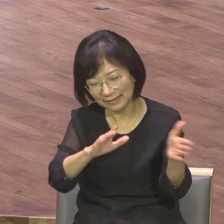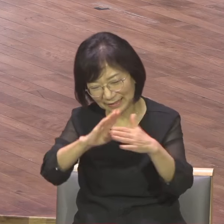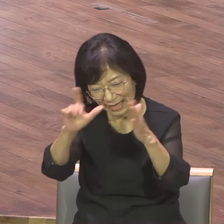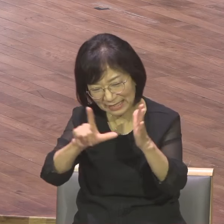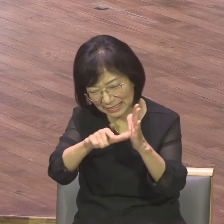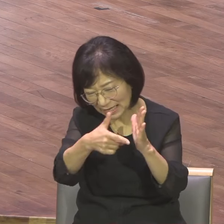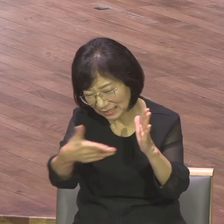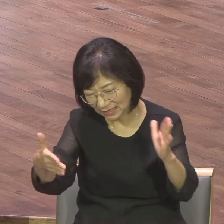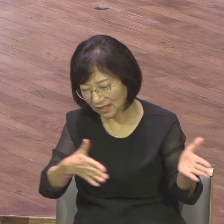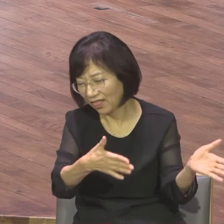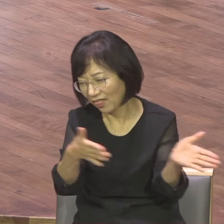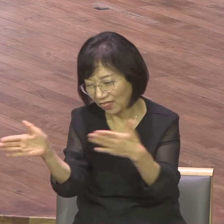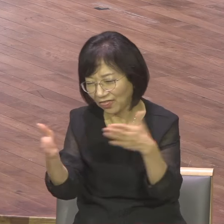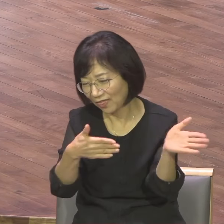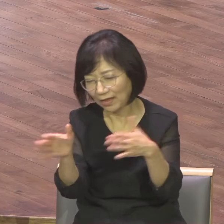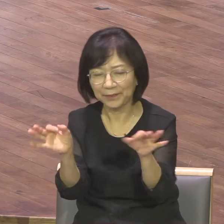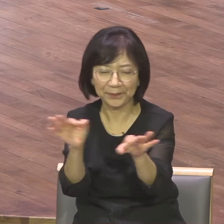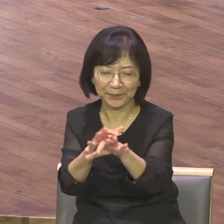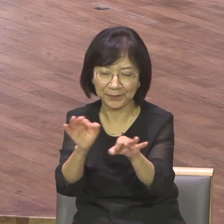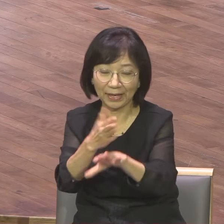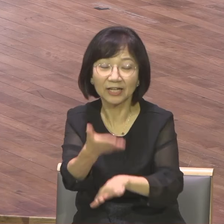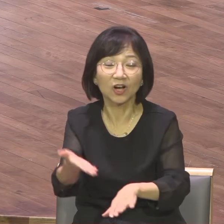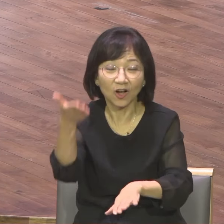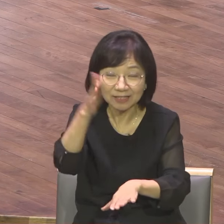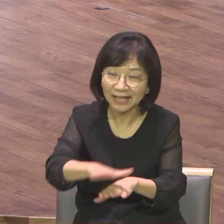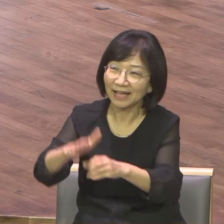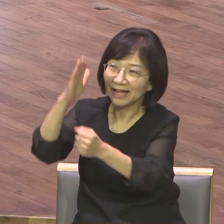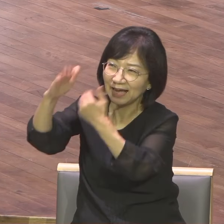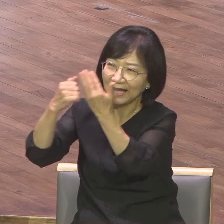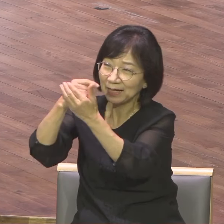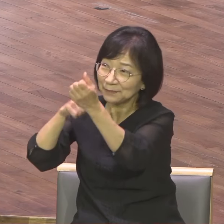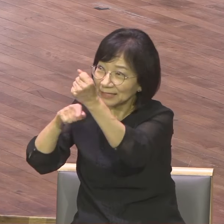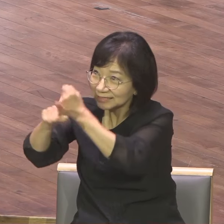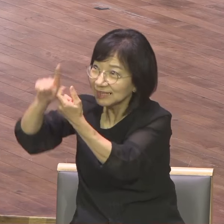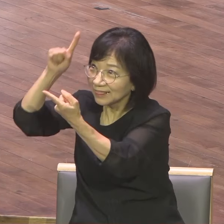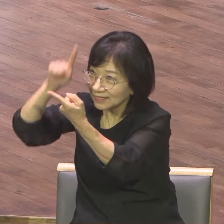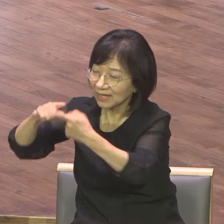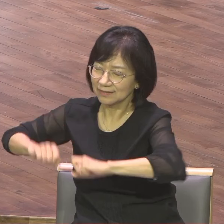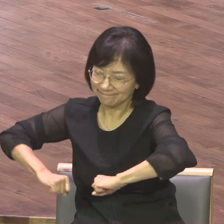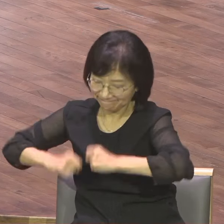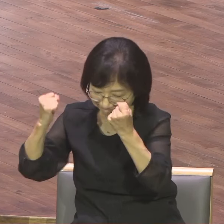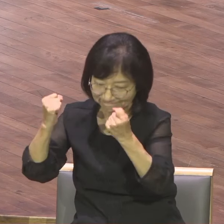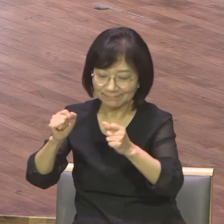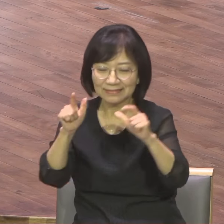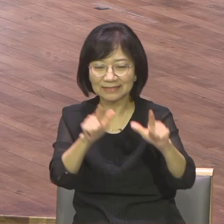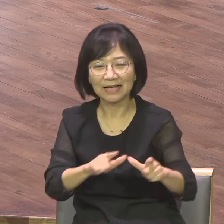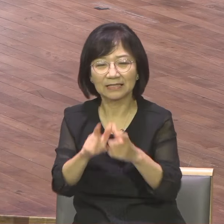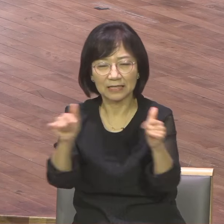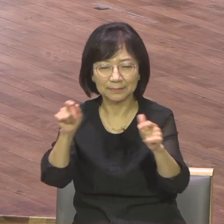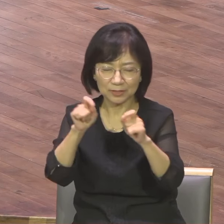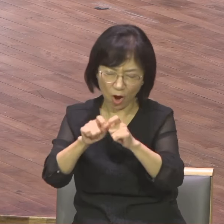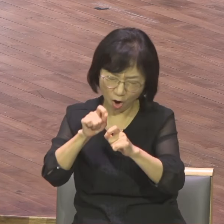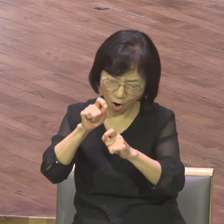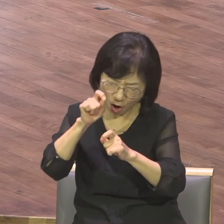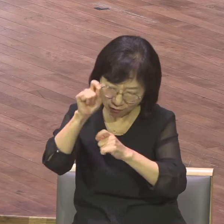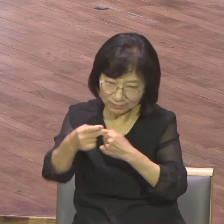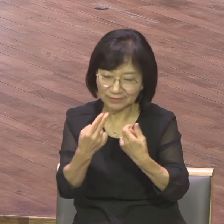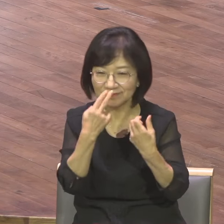하나님의 뜻을 행하는 자만 영원히 서리라. 하나님의 뜻대로 사는 자만이 영원히